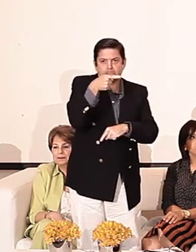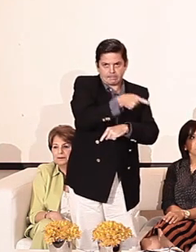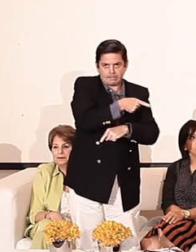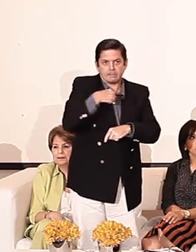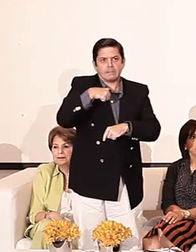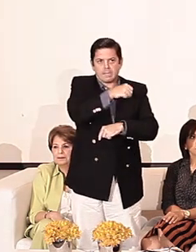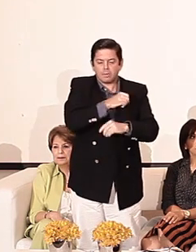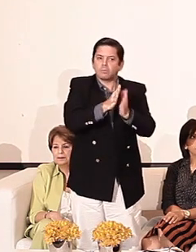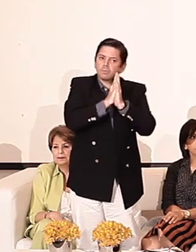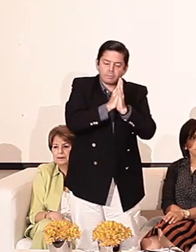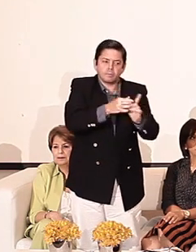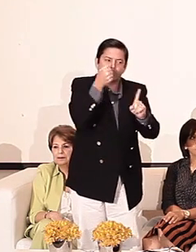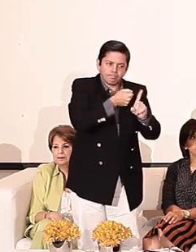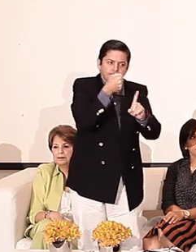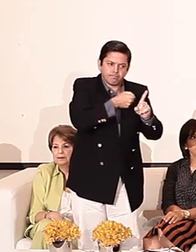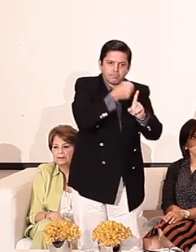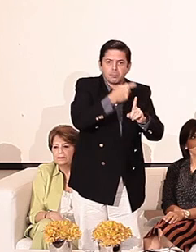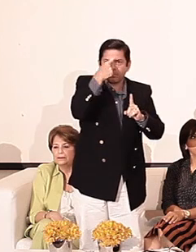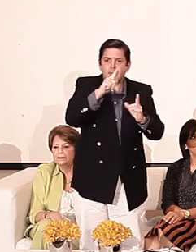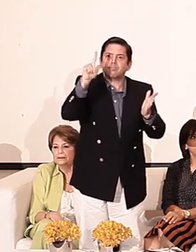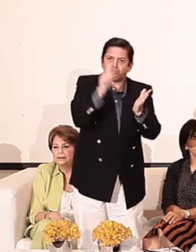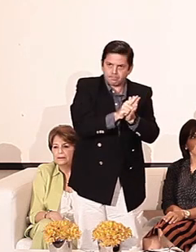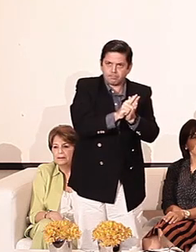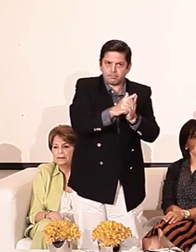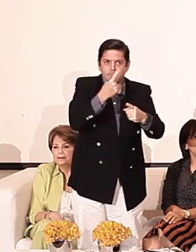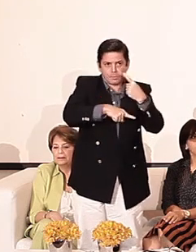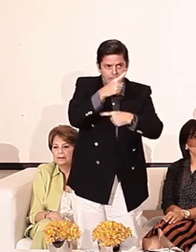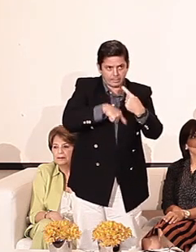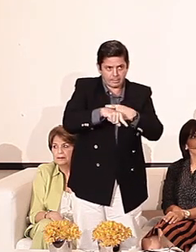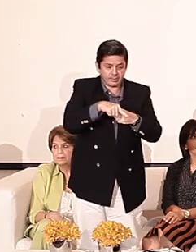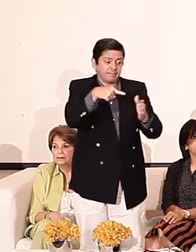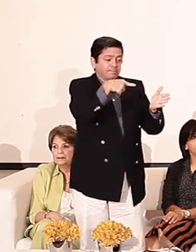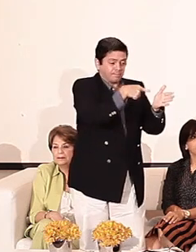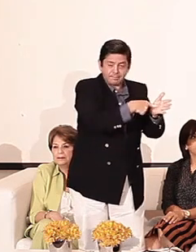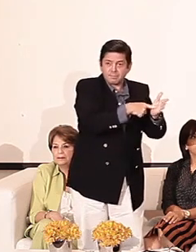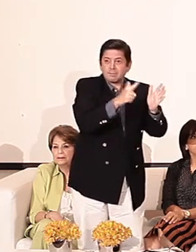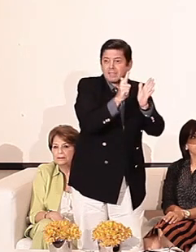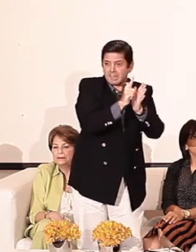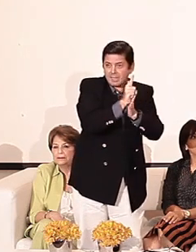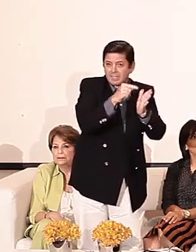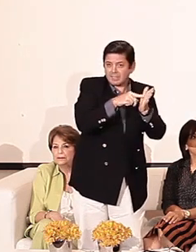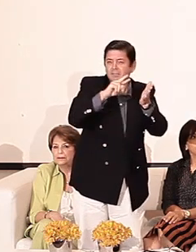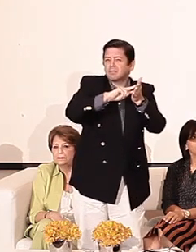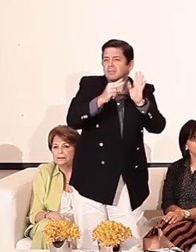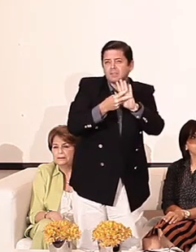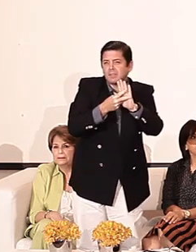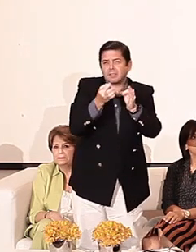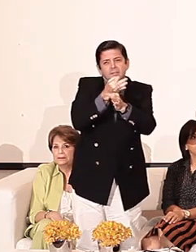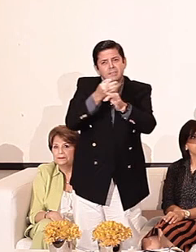ya nosotros no tenemos que molestar a ninguna otra persona nosotros tenemos las leyes de nuestra parte